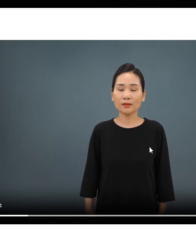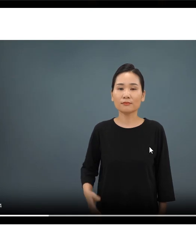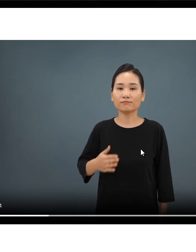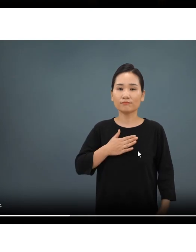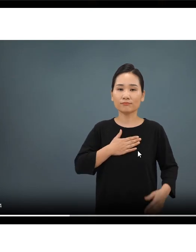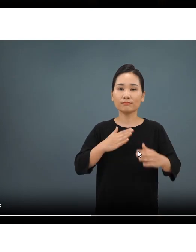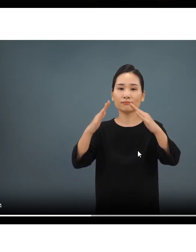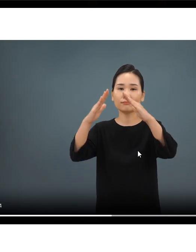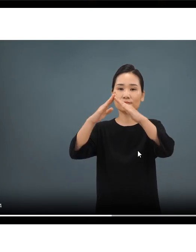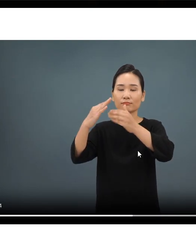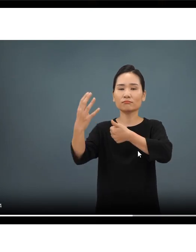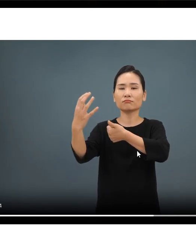그러니까